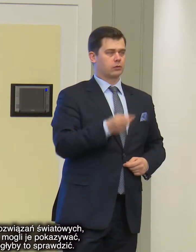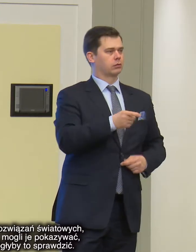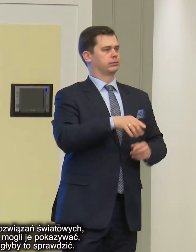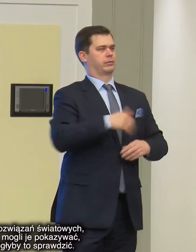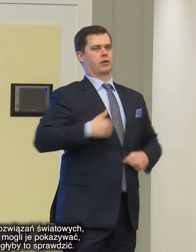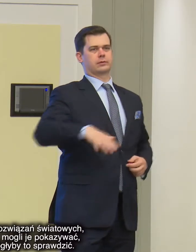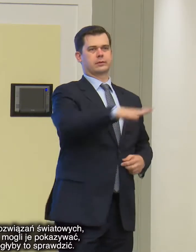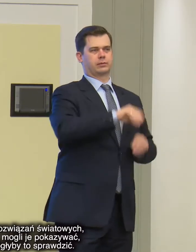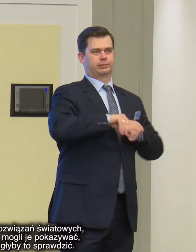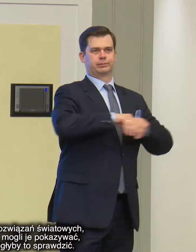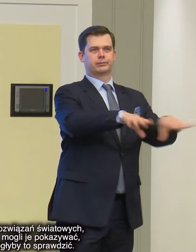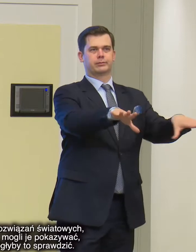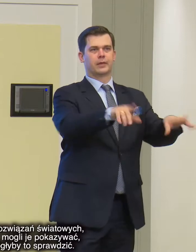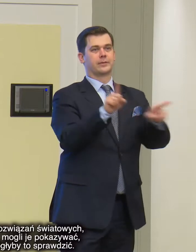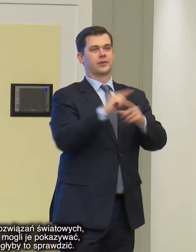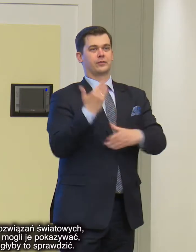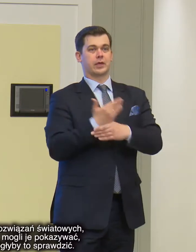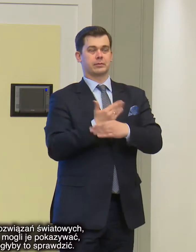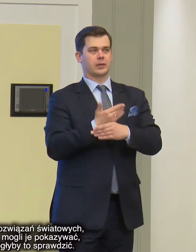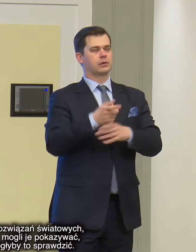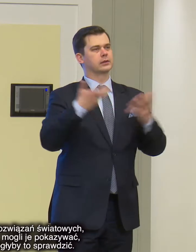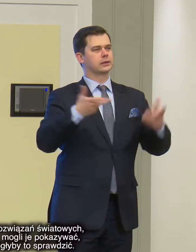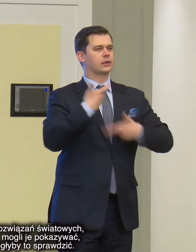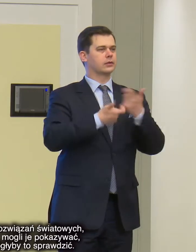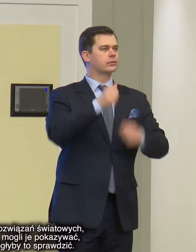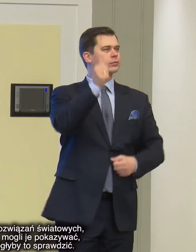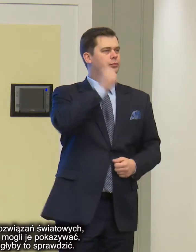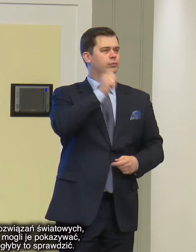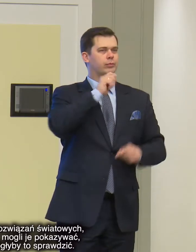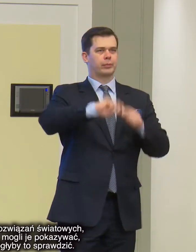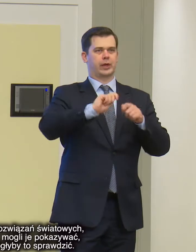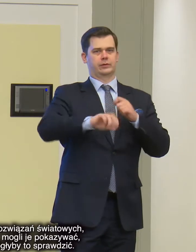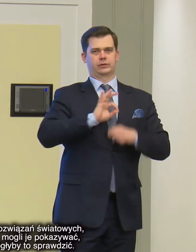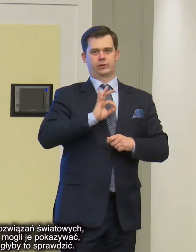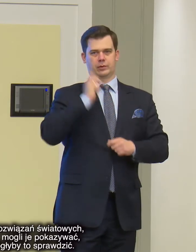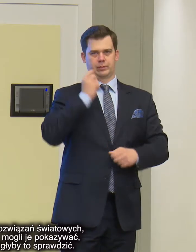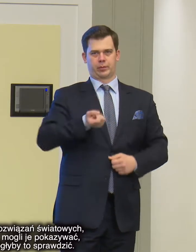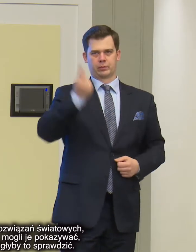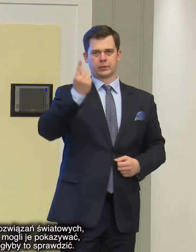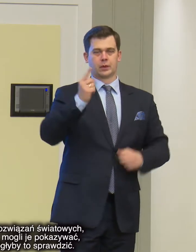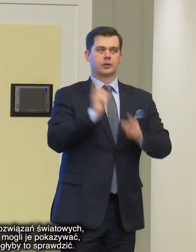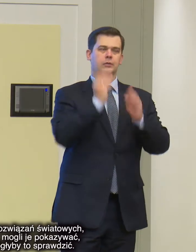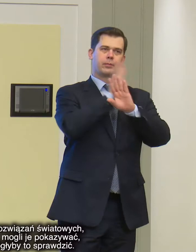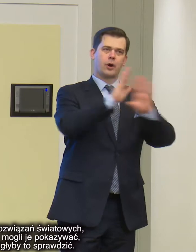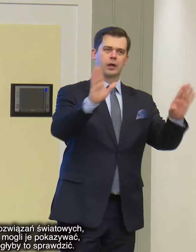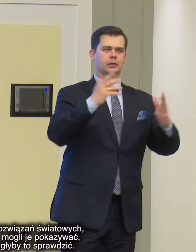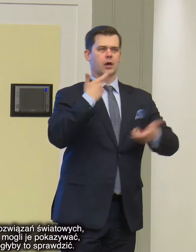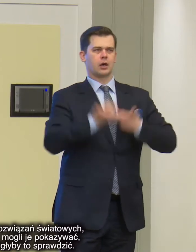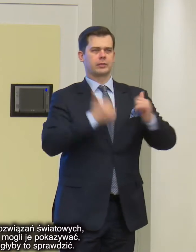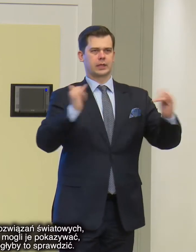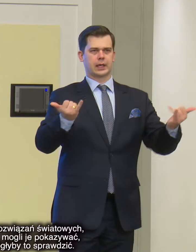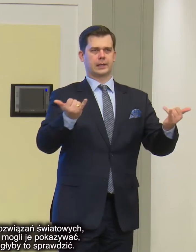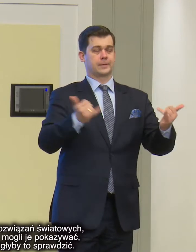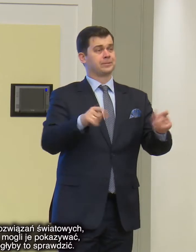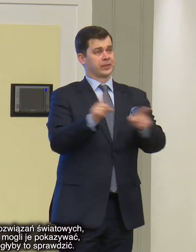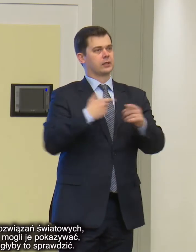w których przedsiębiorcy będą na przykład mogli testować swoje usługi, będą mogli je pokazywać, będą